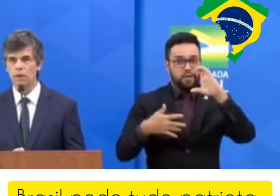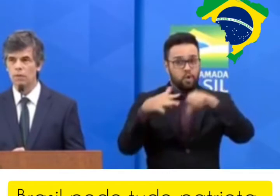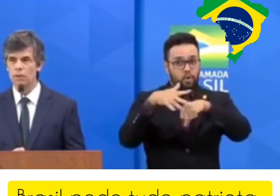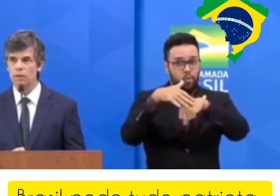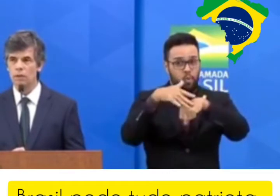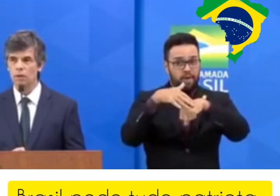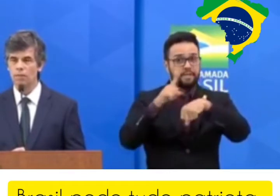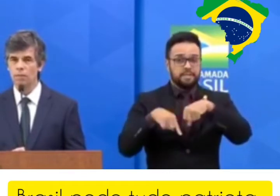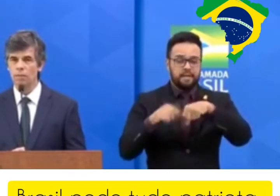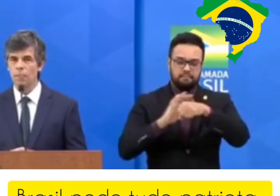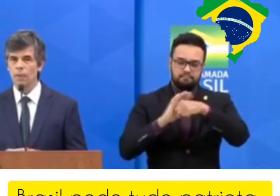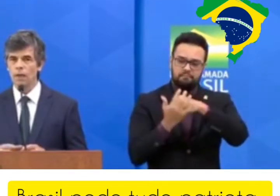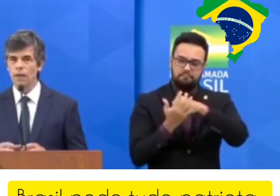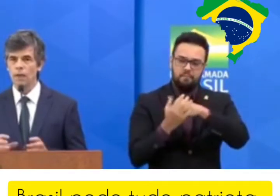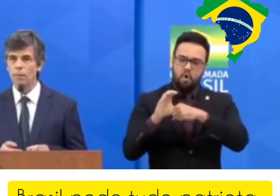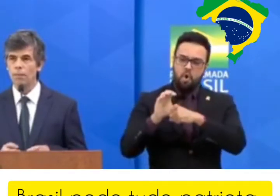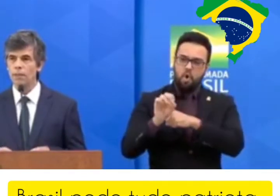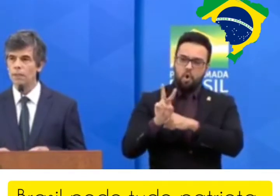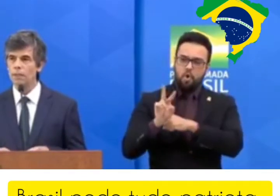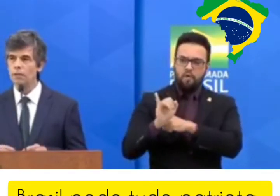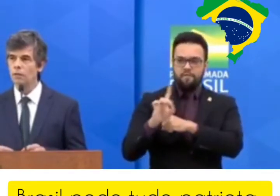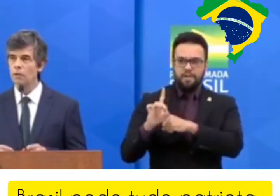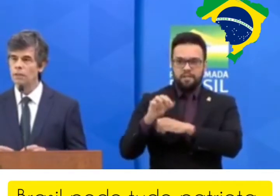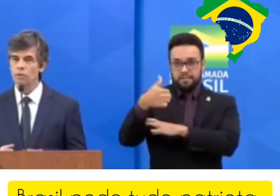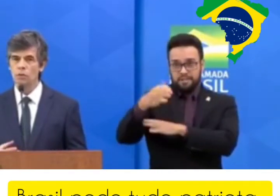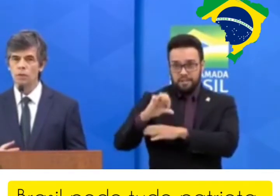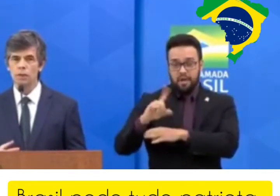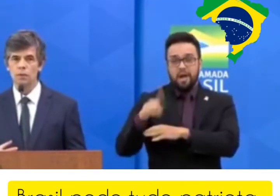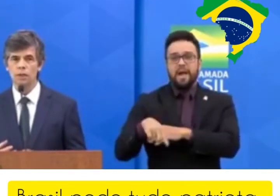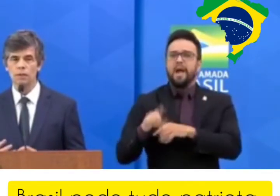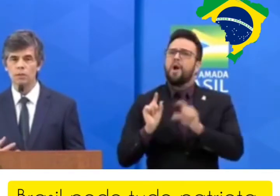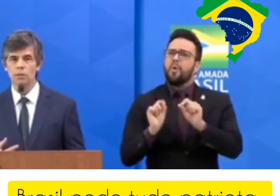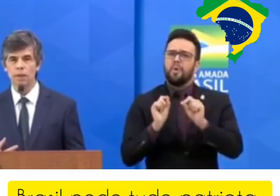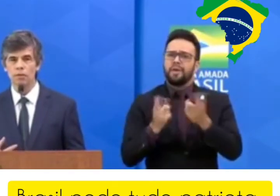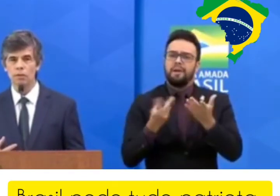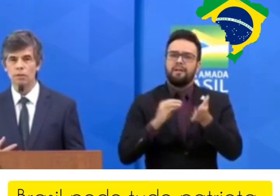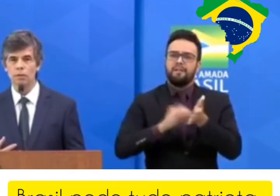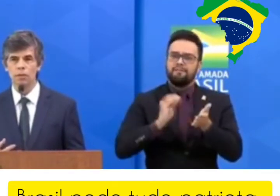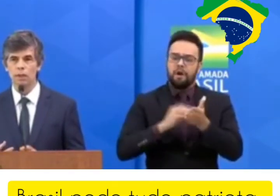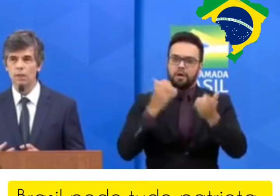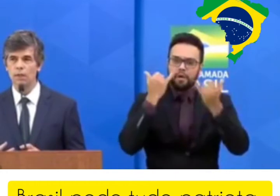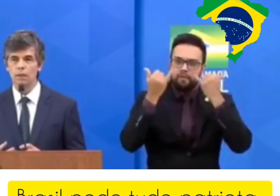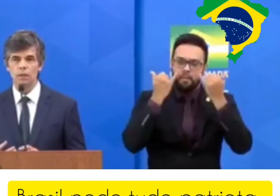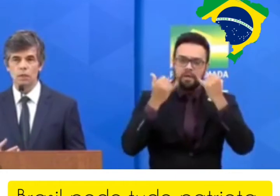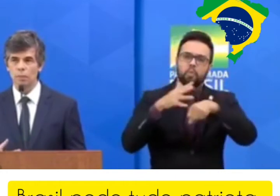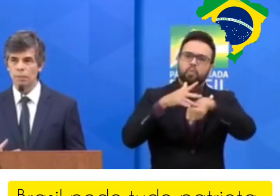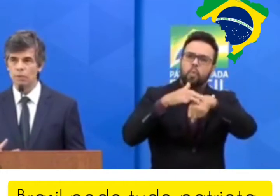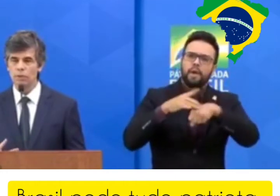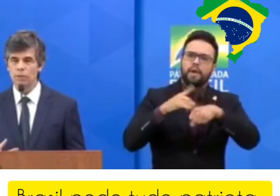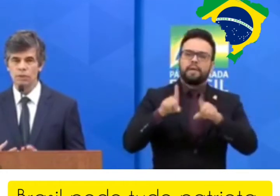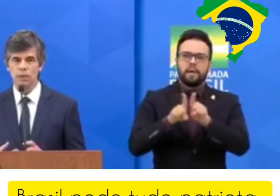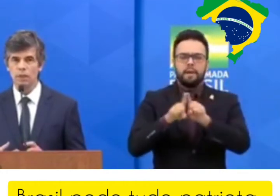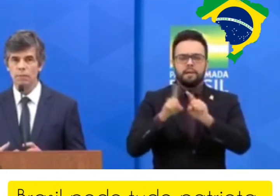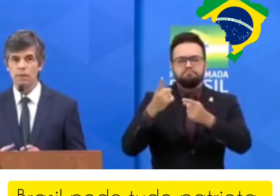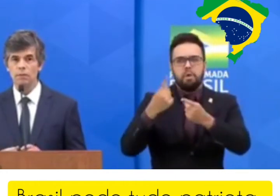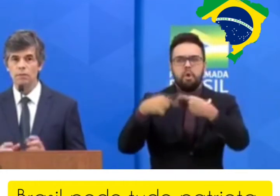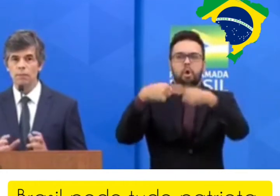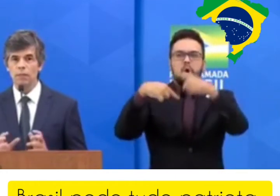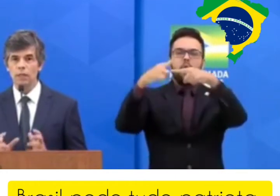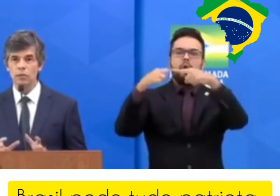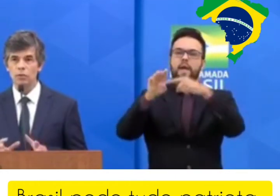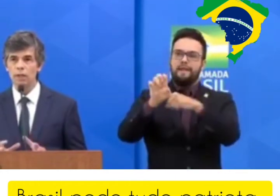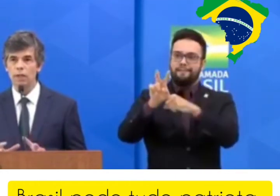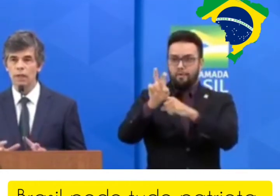que é a Covid-19, é a pobreza de informação sobre a doença, sobre a evolução dela, sobre possíveis